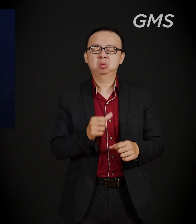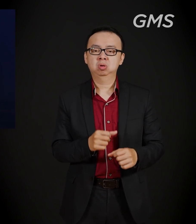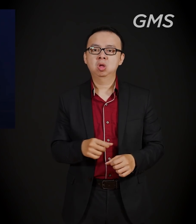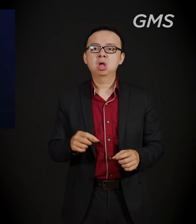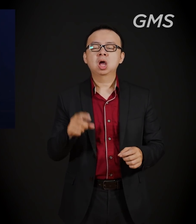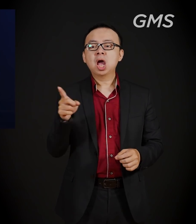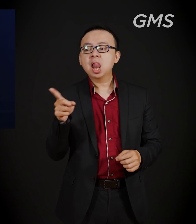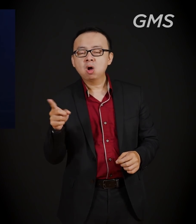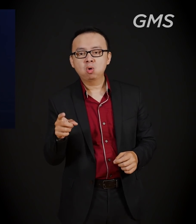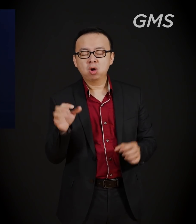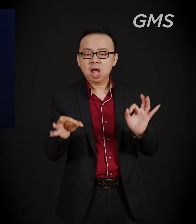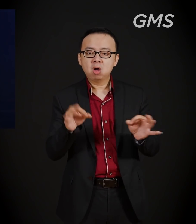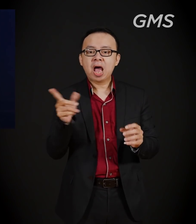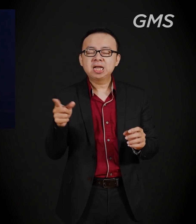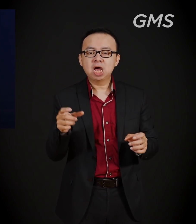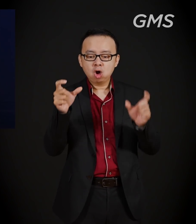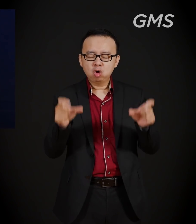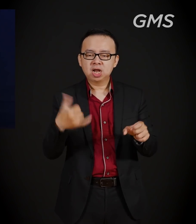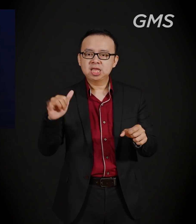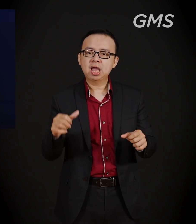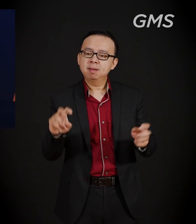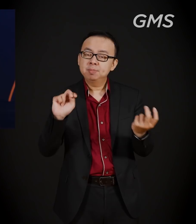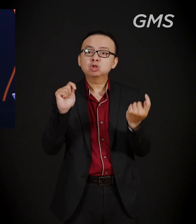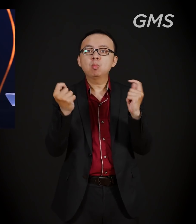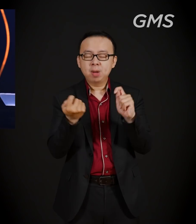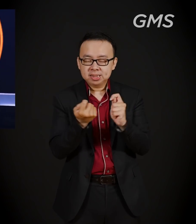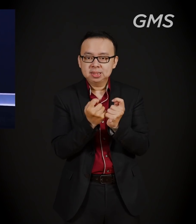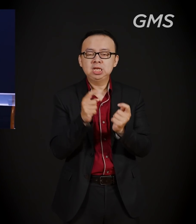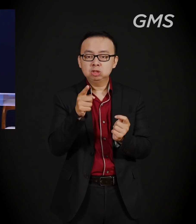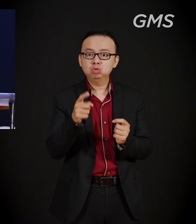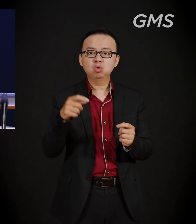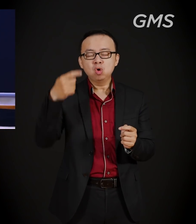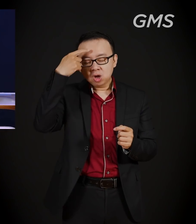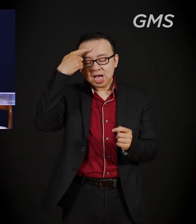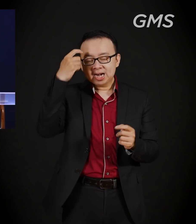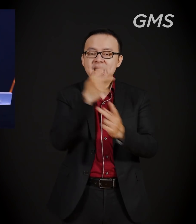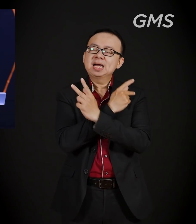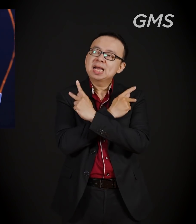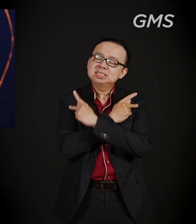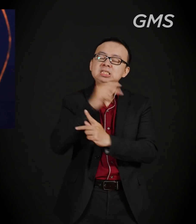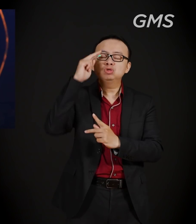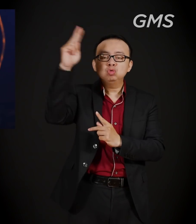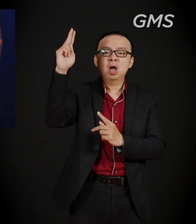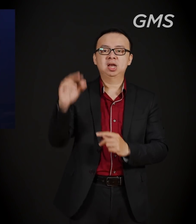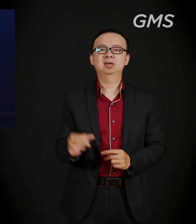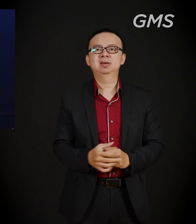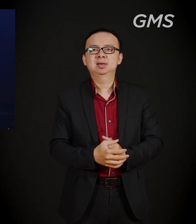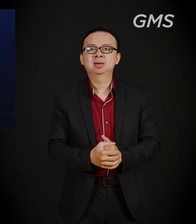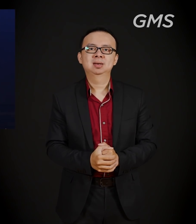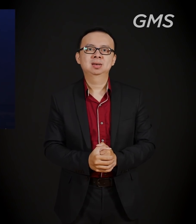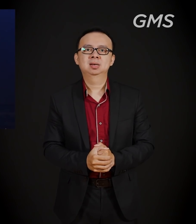kasih Tuhan. Dia bertobat karena waktu Tuhan. Dia bertobat karena rencana Tuhan yang luar